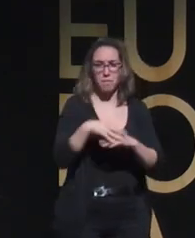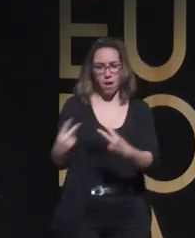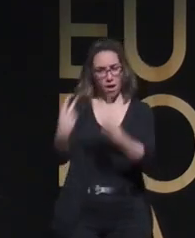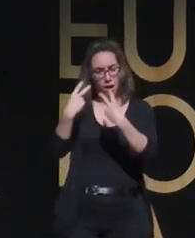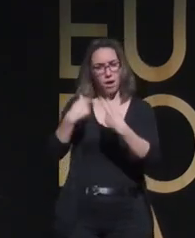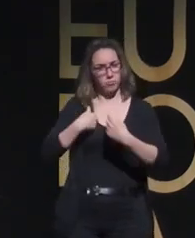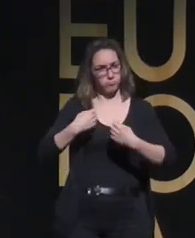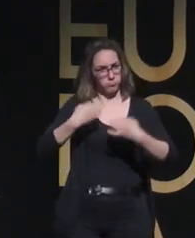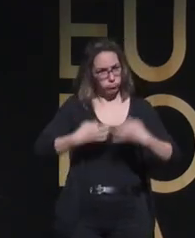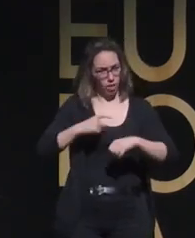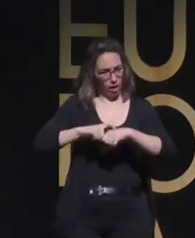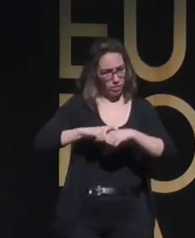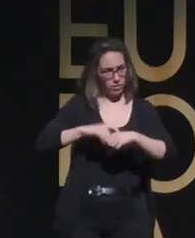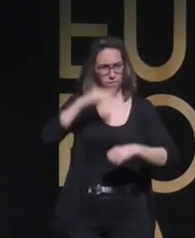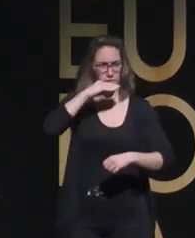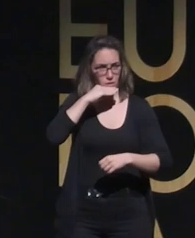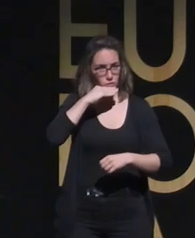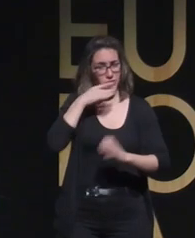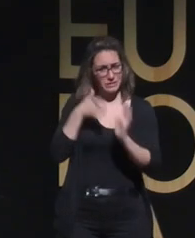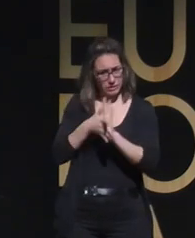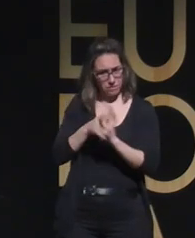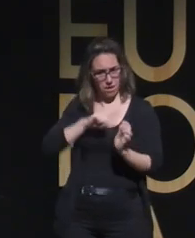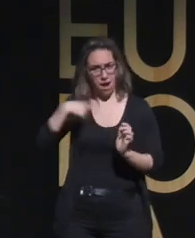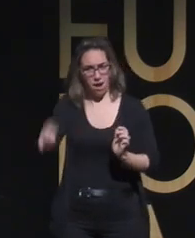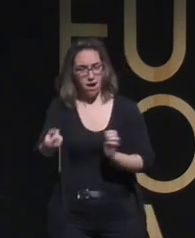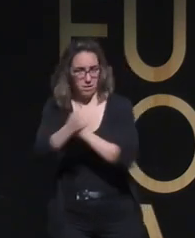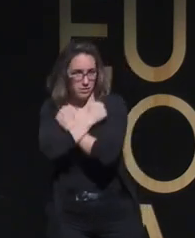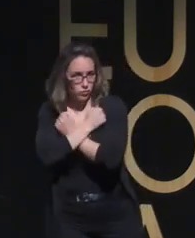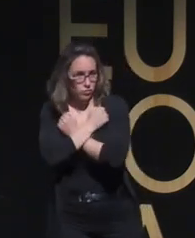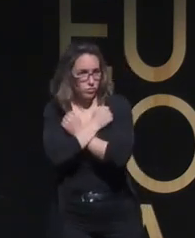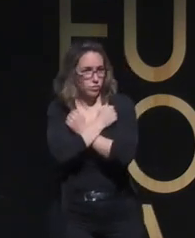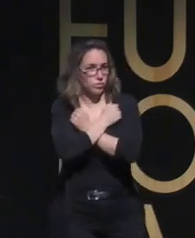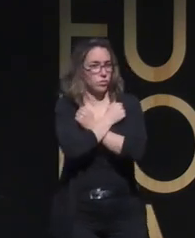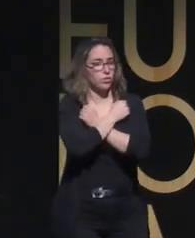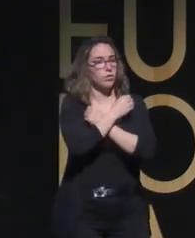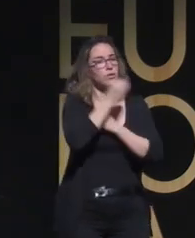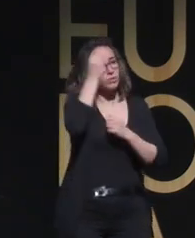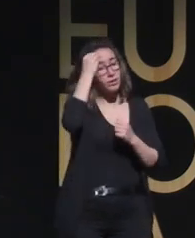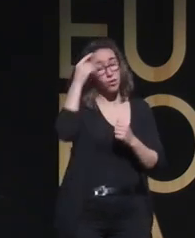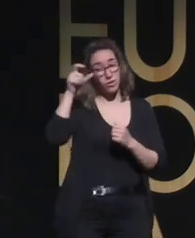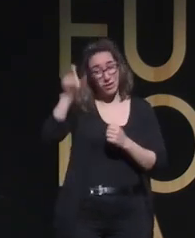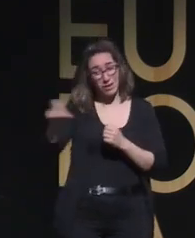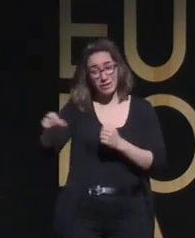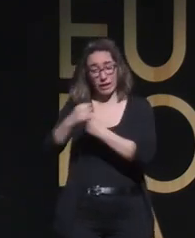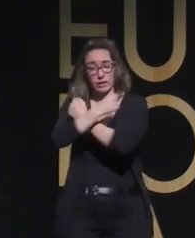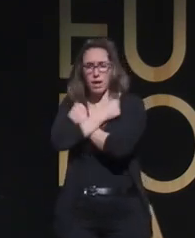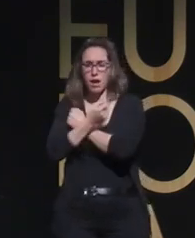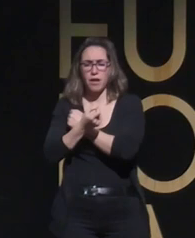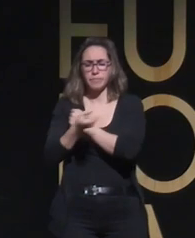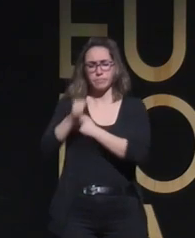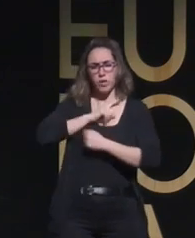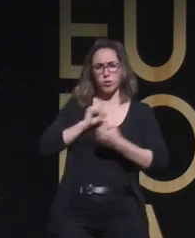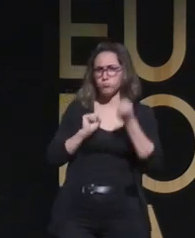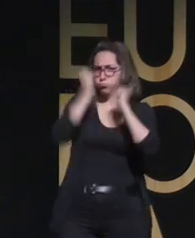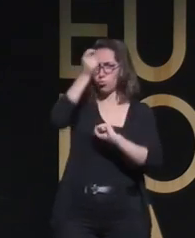queremos. Es que yo creo que solo la gente que realmente te quiere es capaz de sacar tu peor versión. Saca la mejor versión, pero solo quien te quiere,